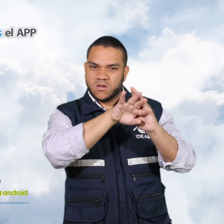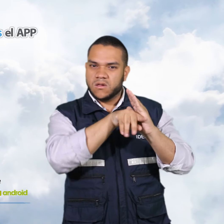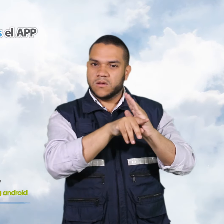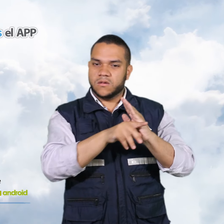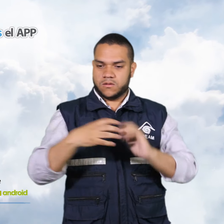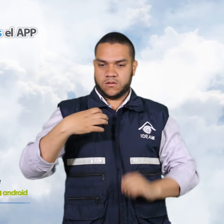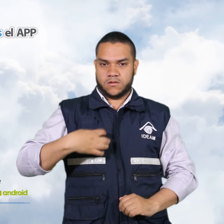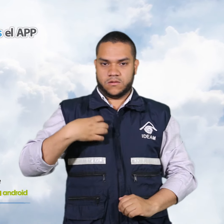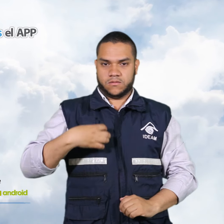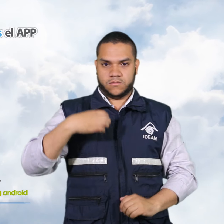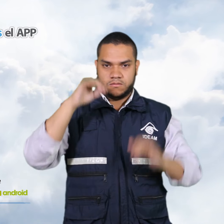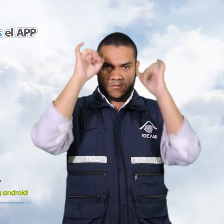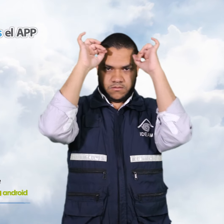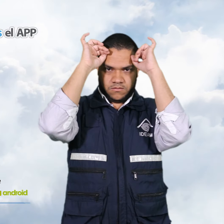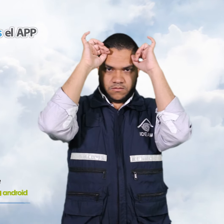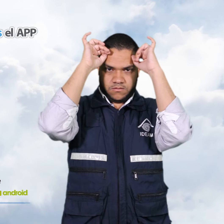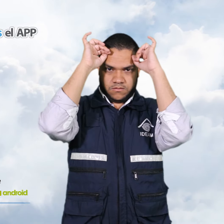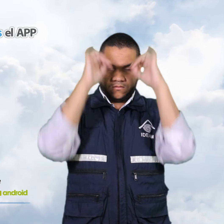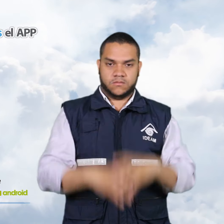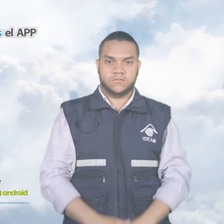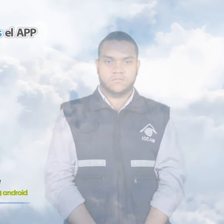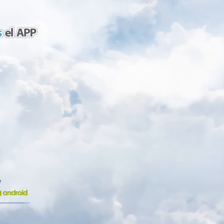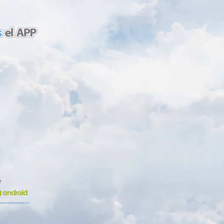disponible para dispositivos iphone y android